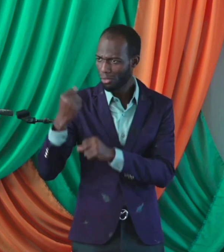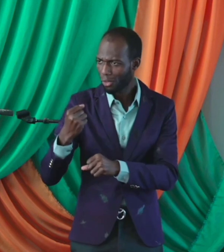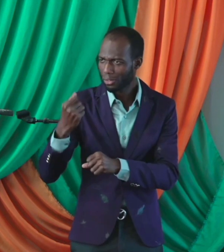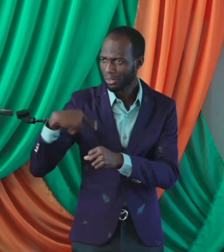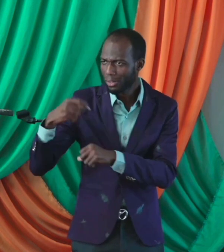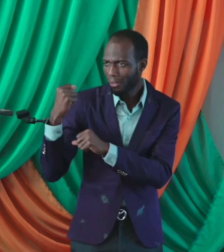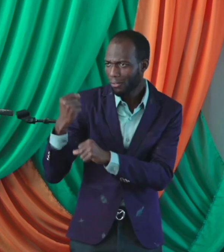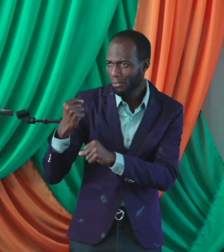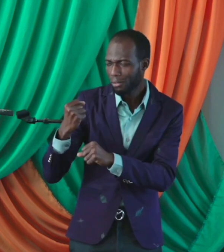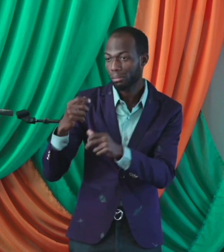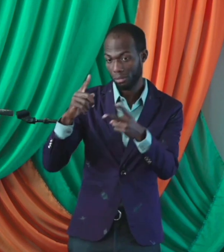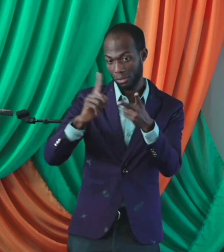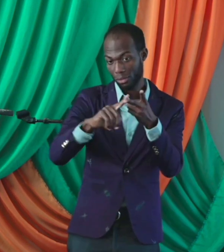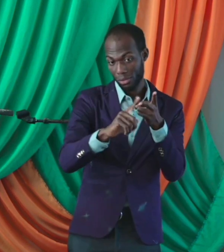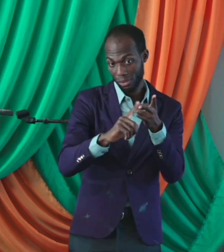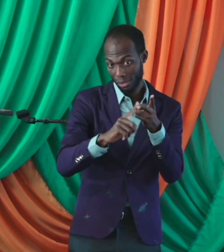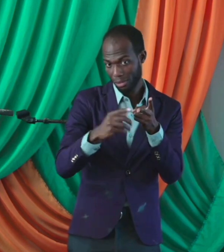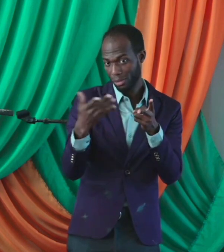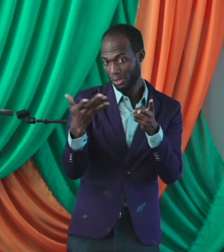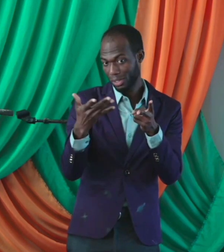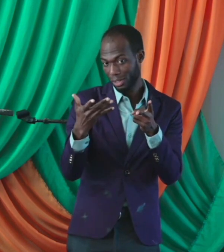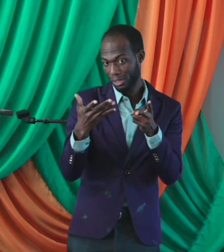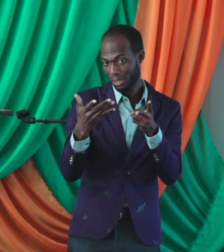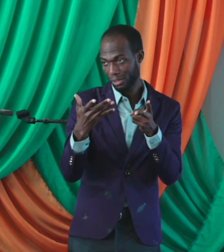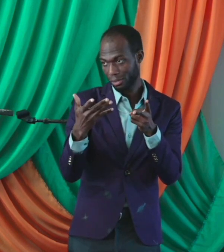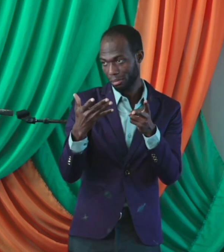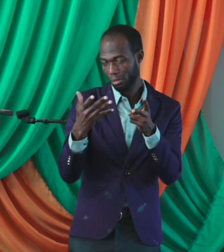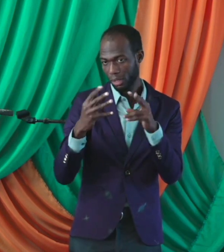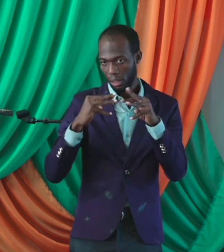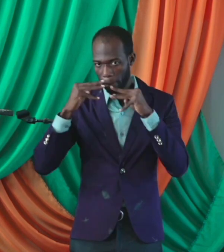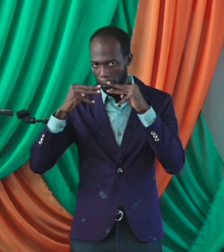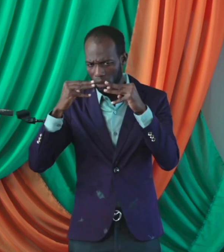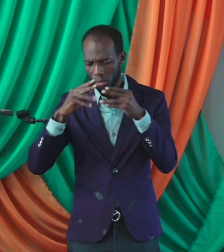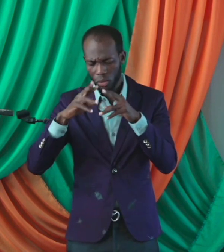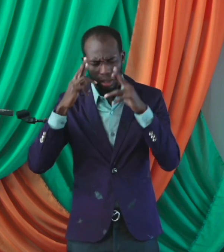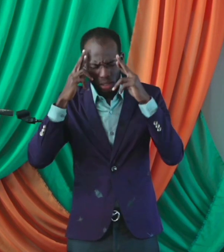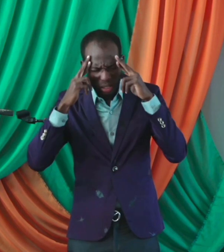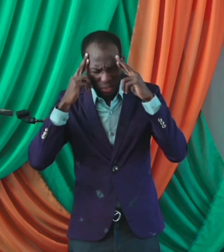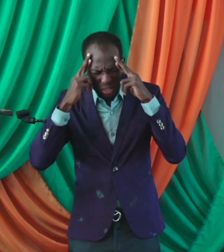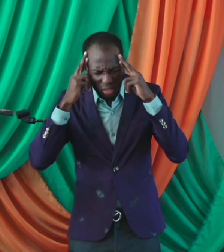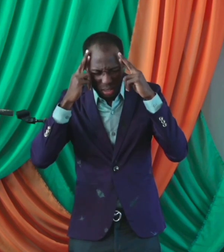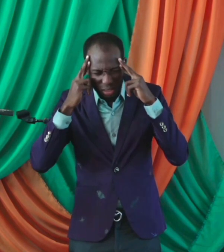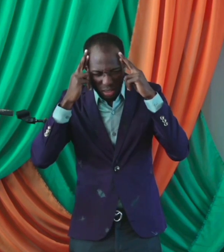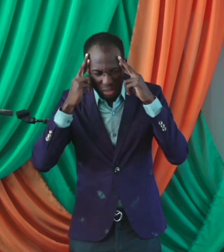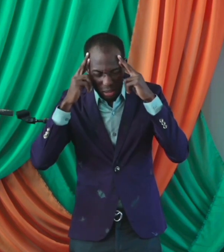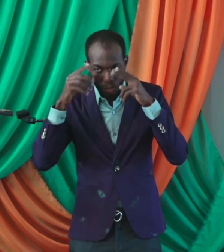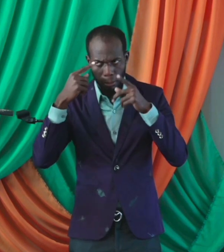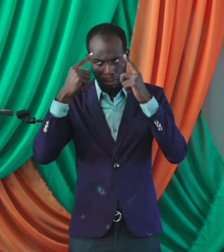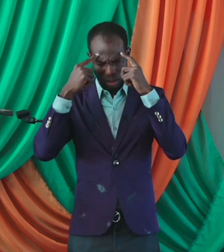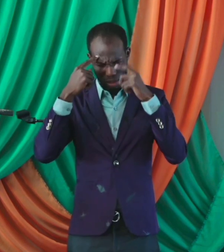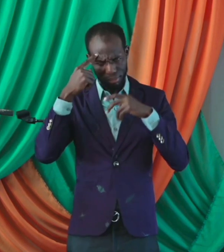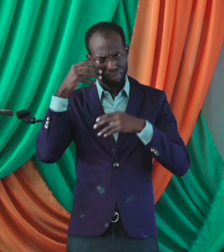numérique. Deuxièmement, vous avez pour faire un bon message tout à l'heure à méditer sur lui. Commencez par entrer en dedans